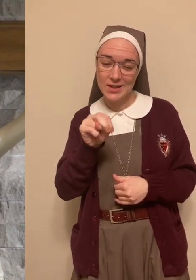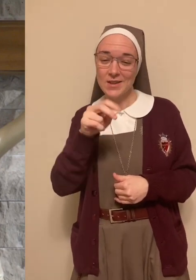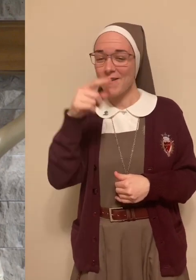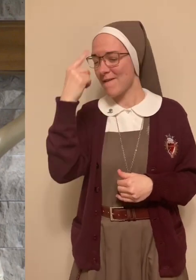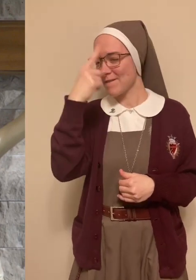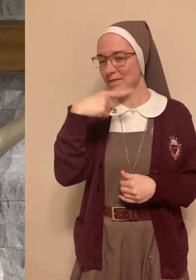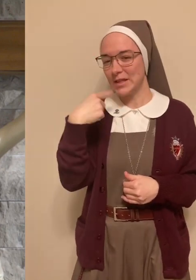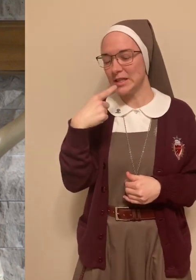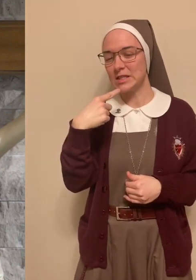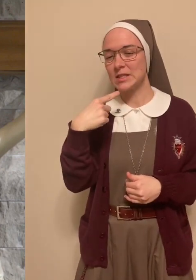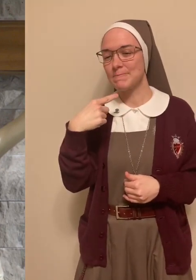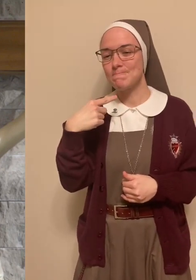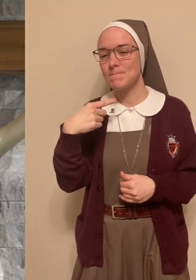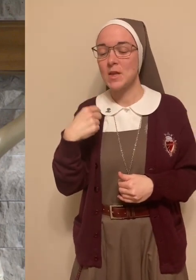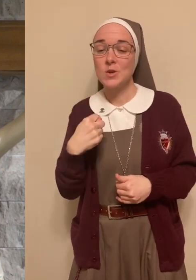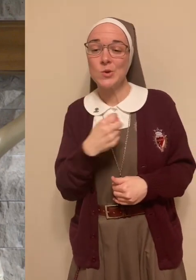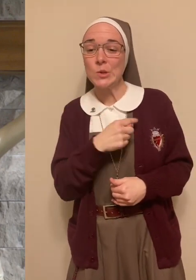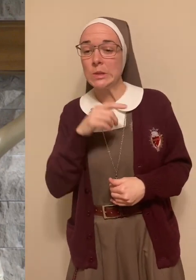que somos llamados a ser el continente de la esperanza y de la vida.